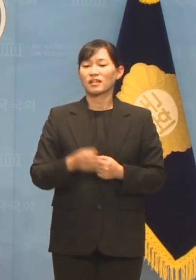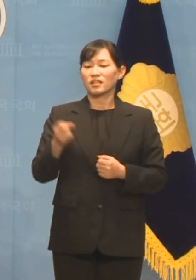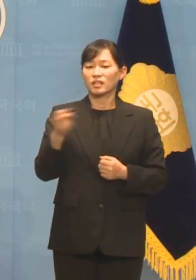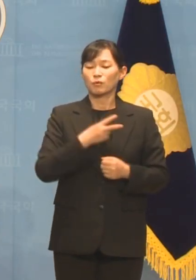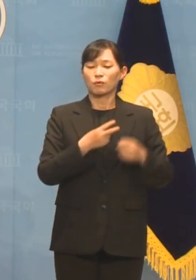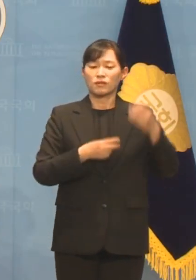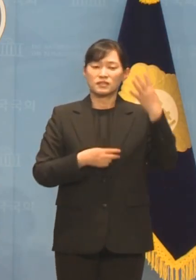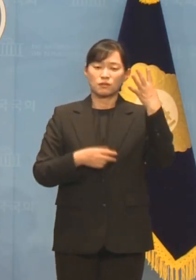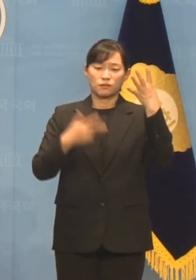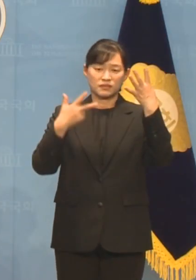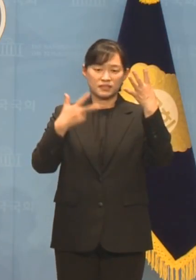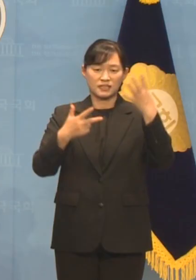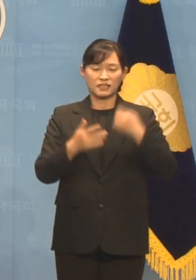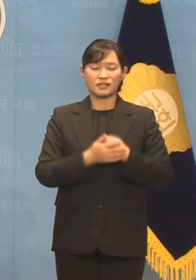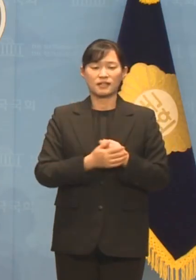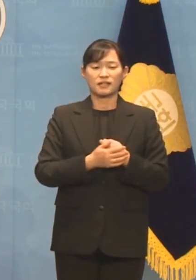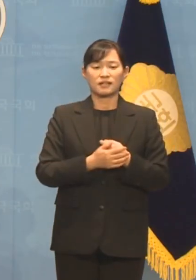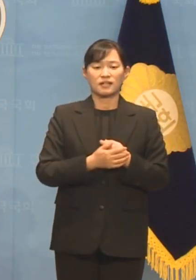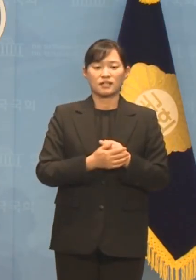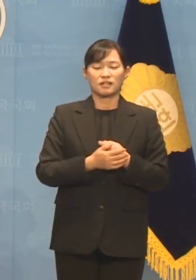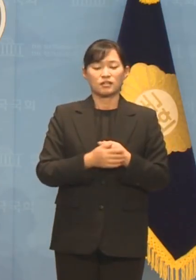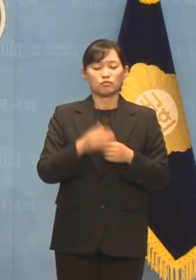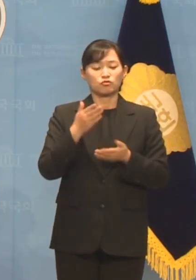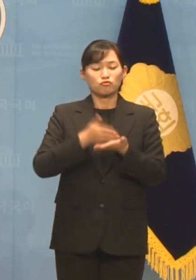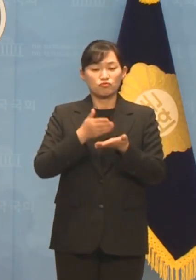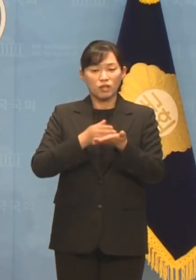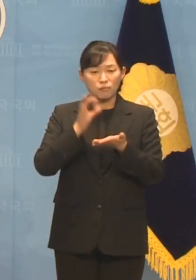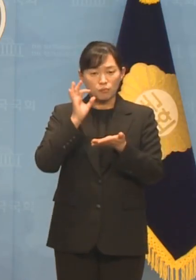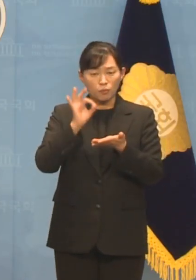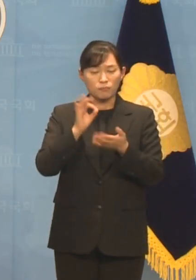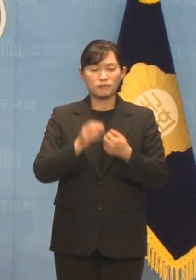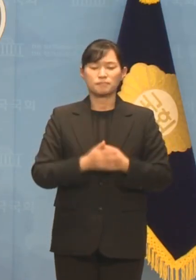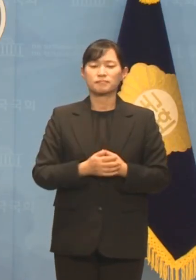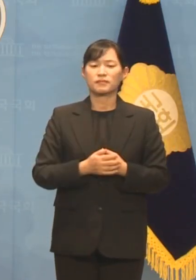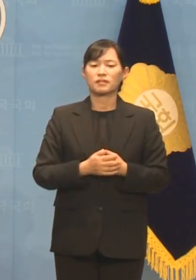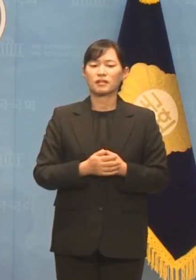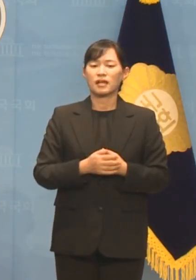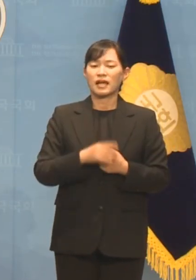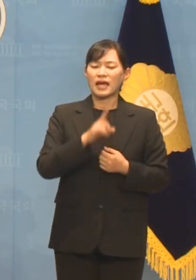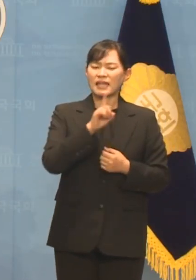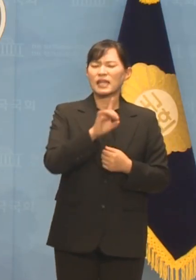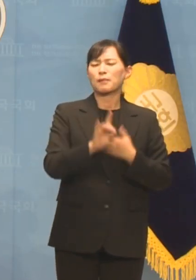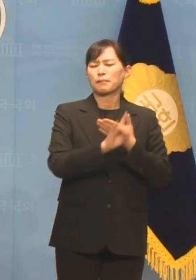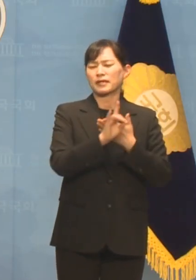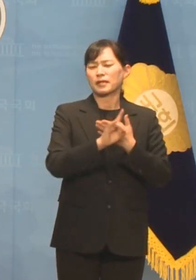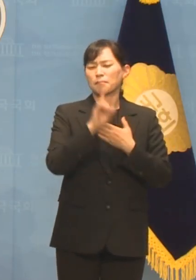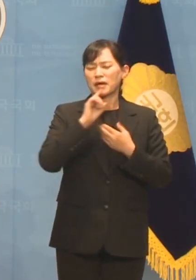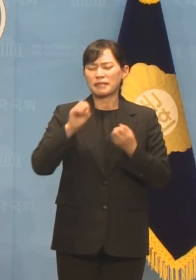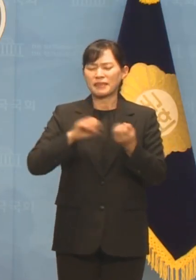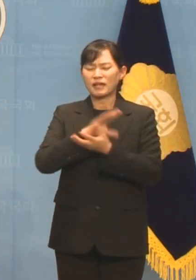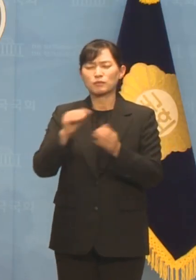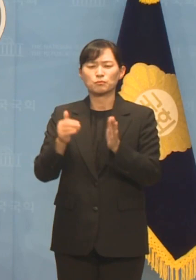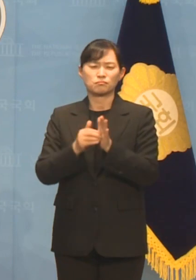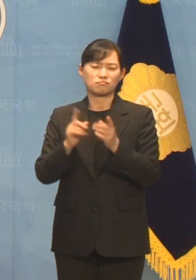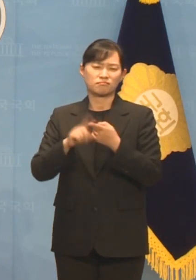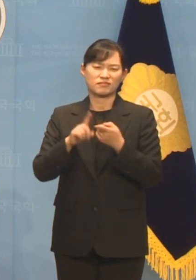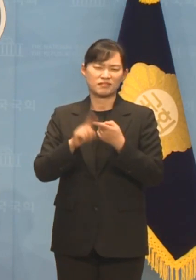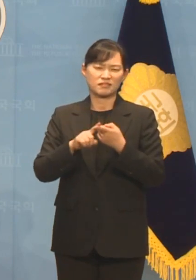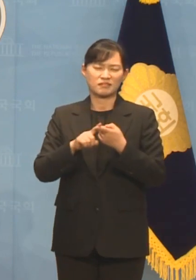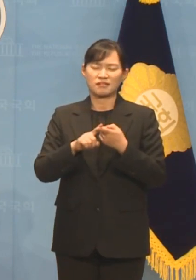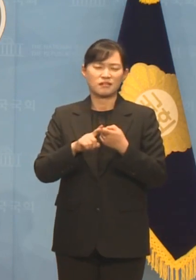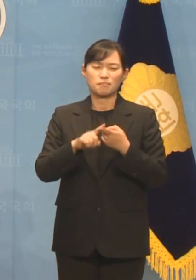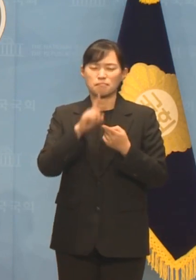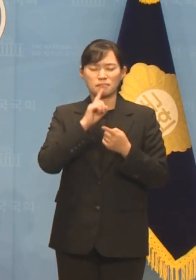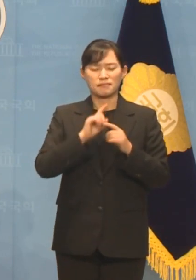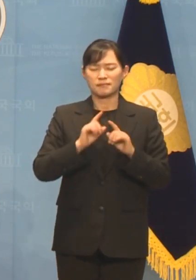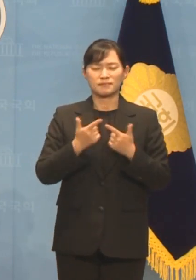4월 7일 채널A 뉴스탑 10 방송에서 한 패널은 하나의 핑계라며 내란 종식을 비하하고 깎아내리는데 급급했습니다.